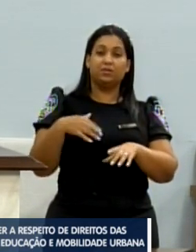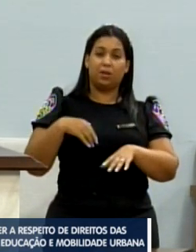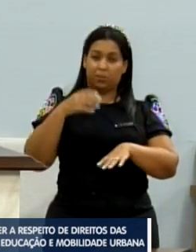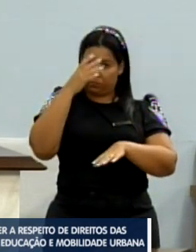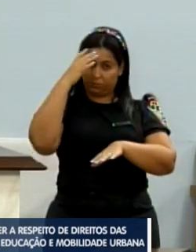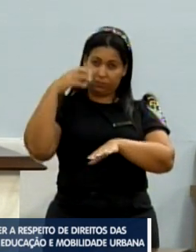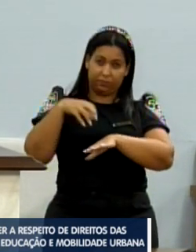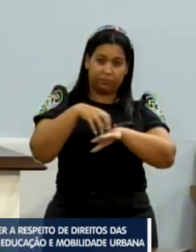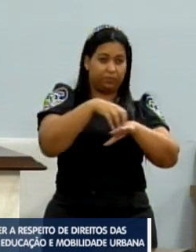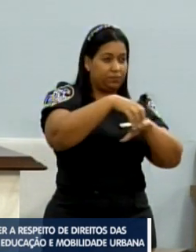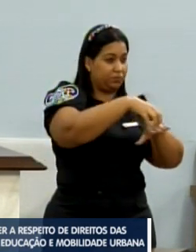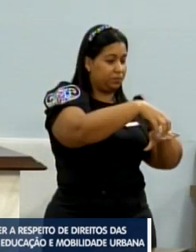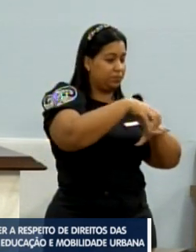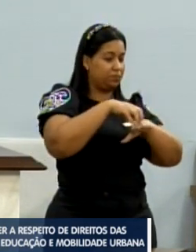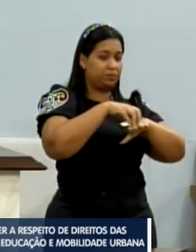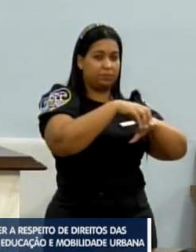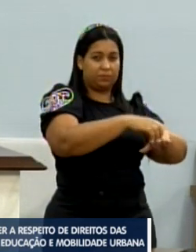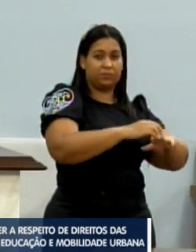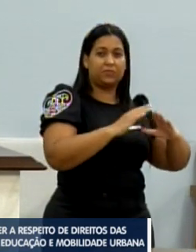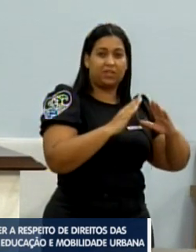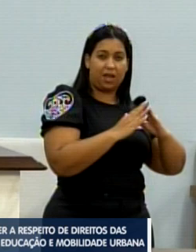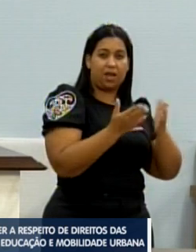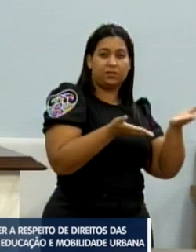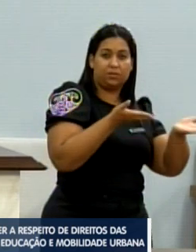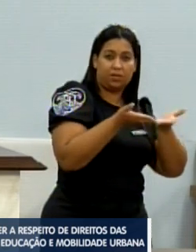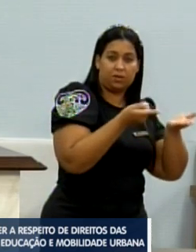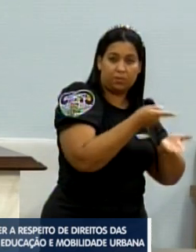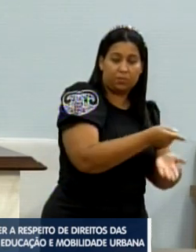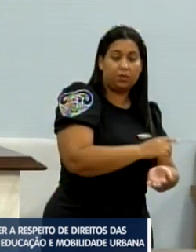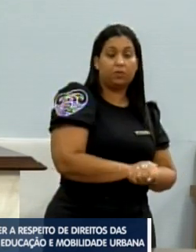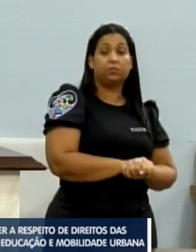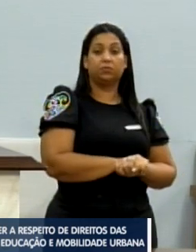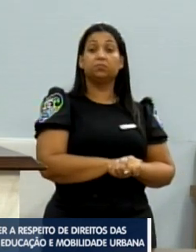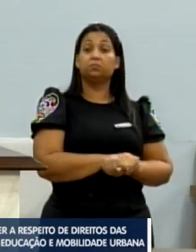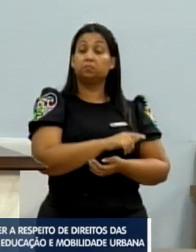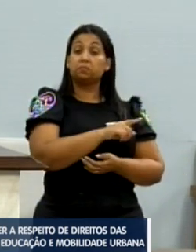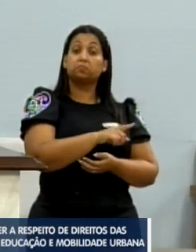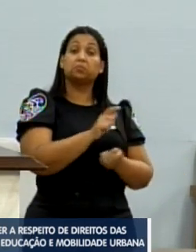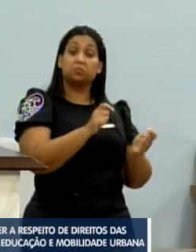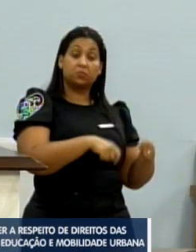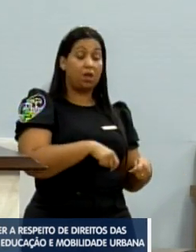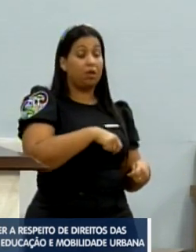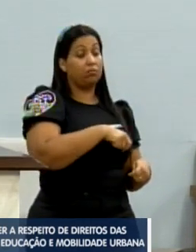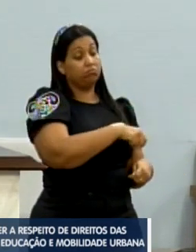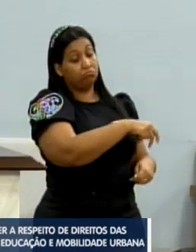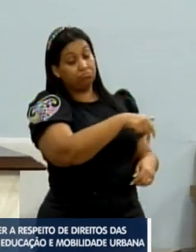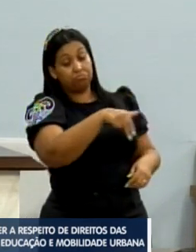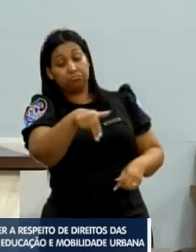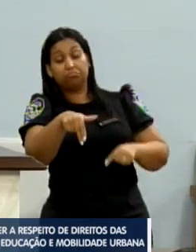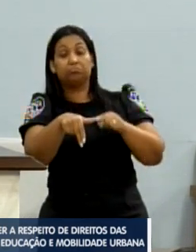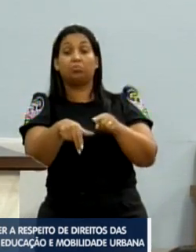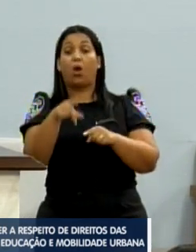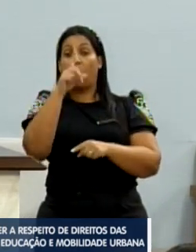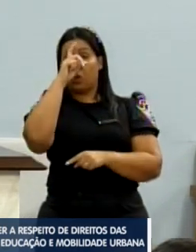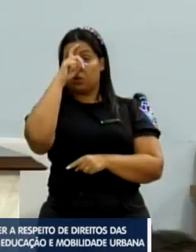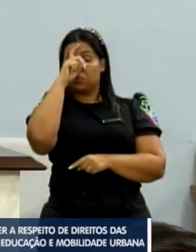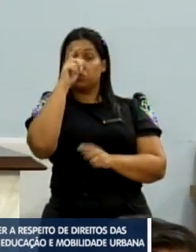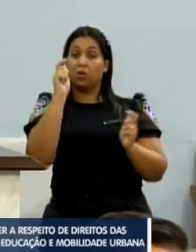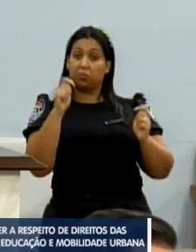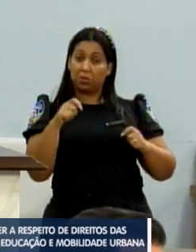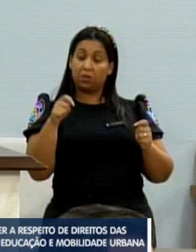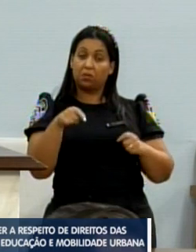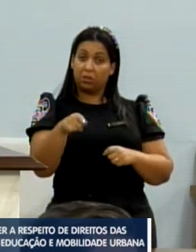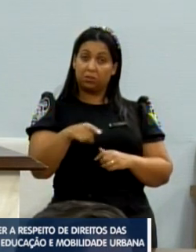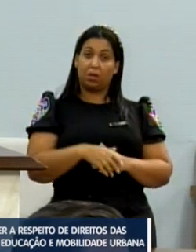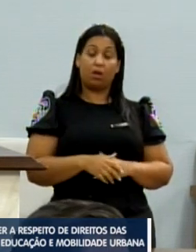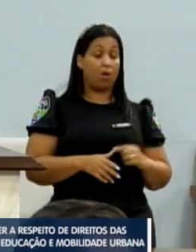Existem pacientes com deficiência, existem pessoas com deficiência que não conseguem se locomover até as instituições hospitalares, até as instituições